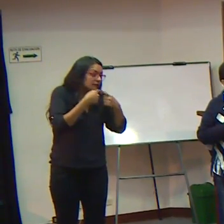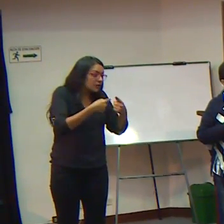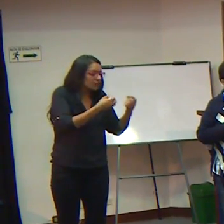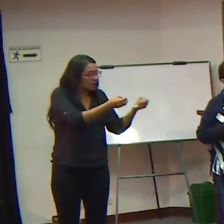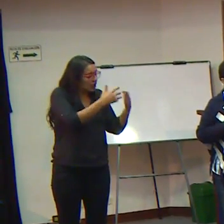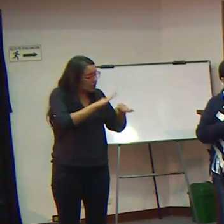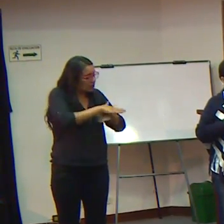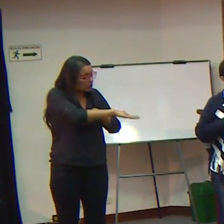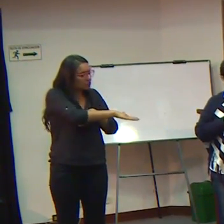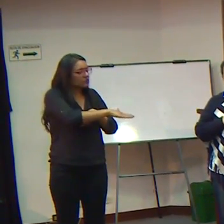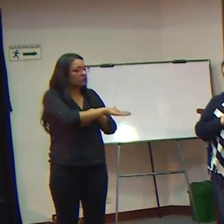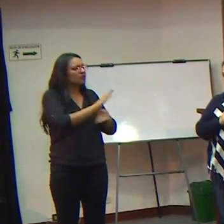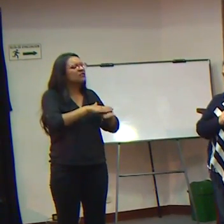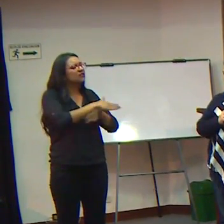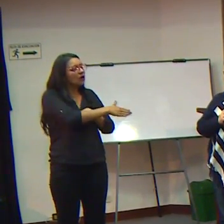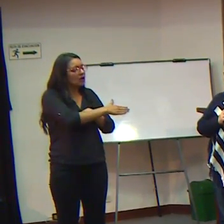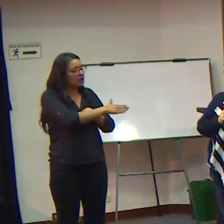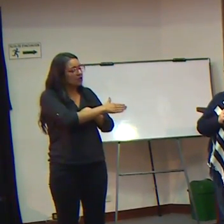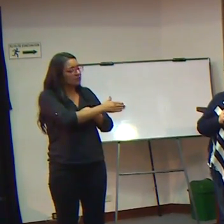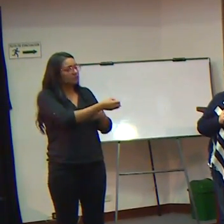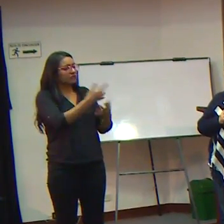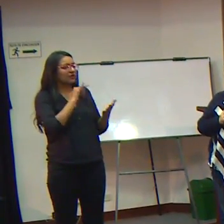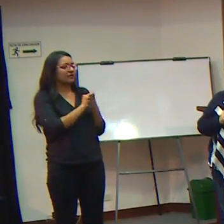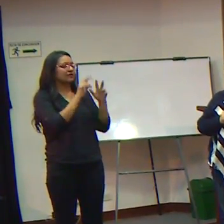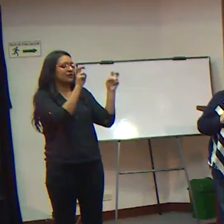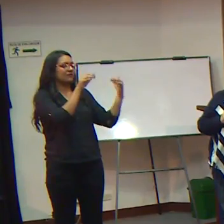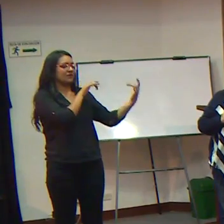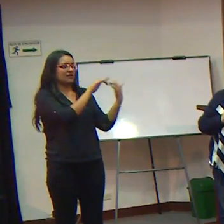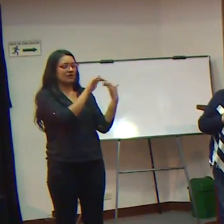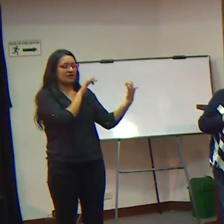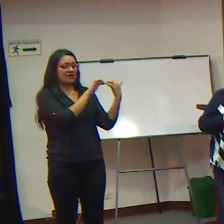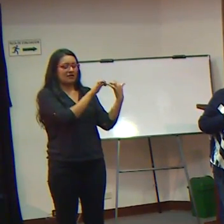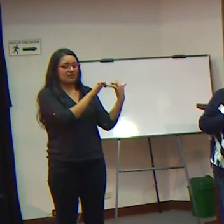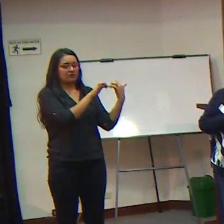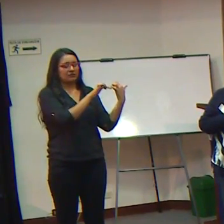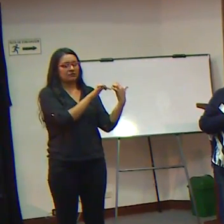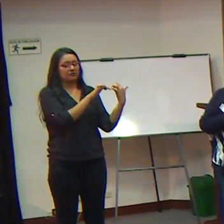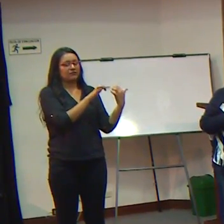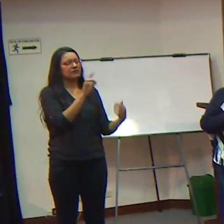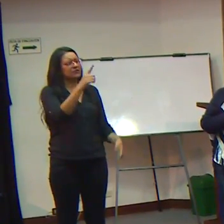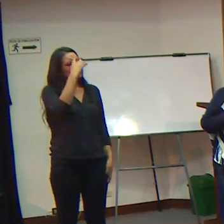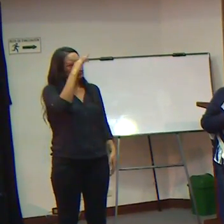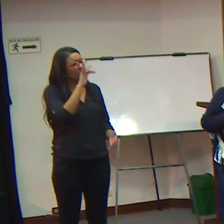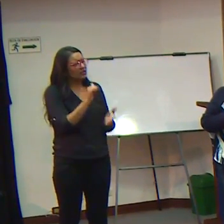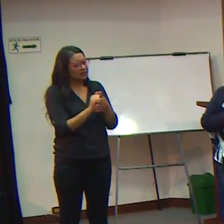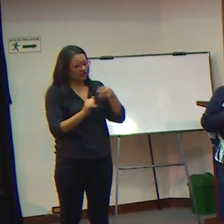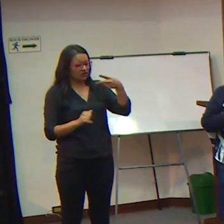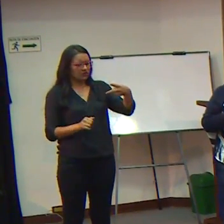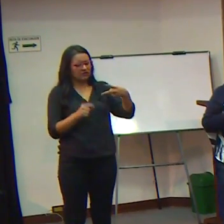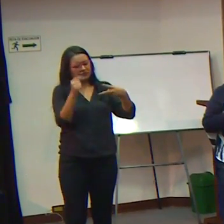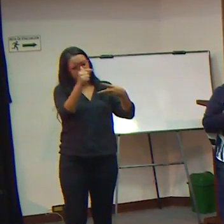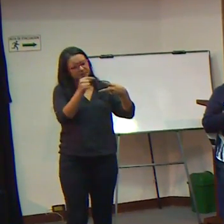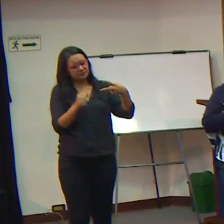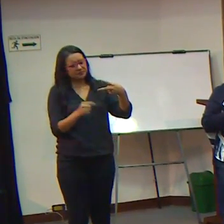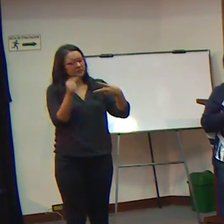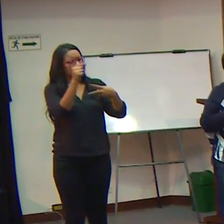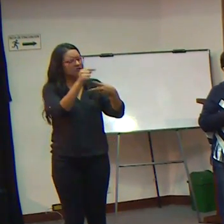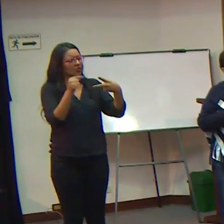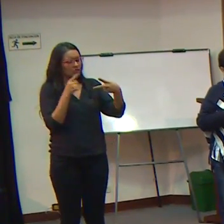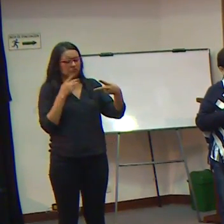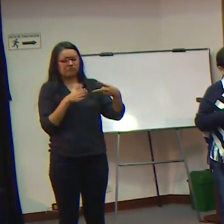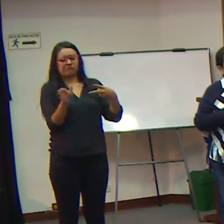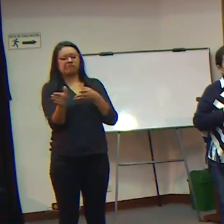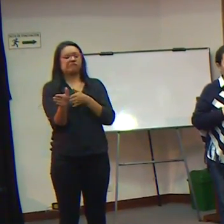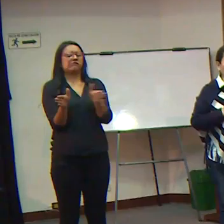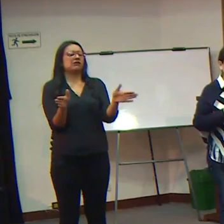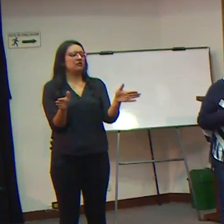las consecuencias de ese conflicto, ¿sí? Si bien no creería que hay dos, digamos, dos aristas,